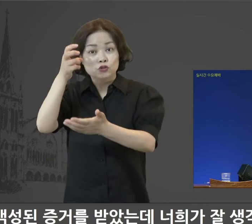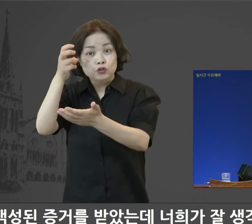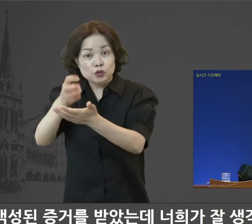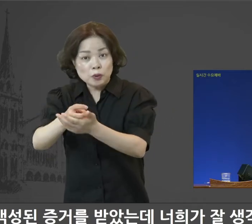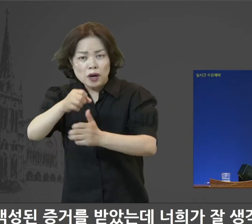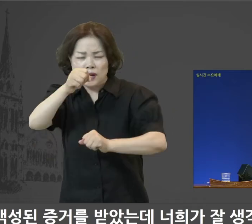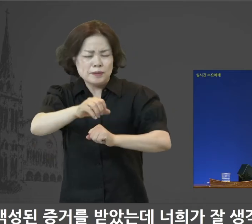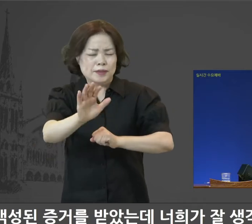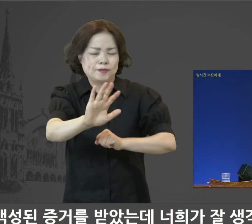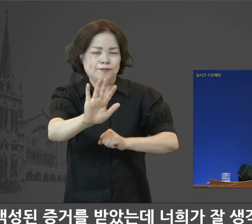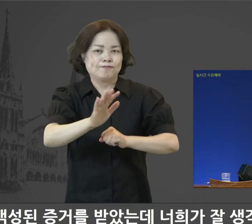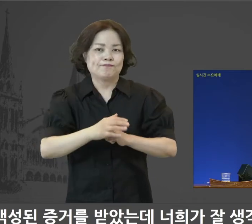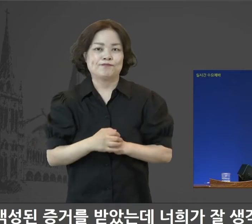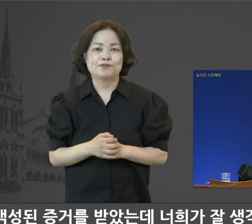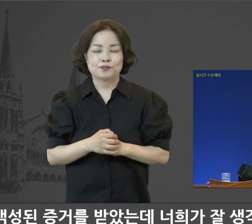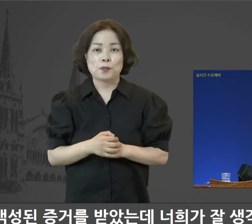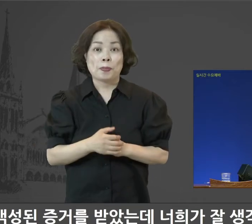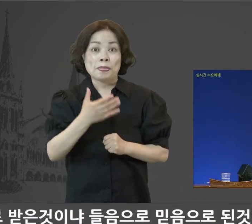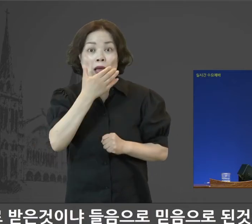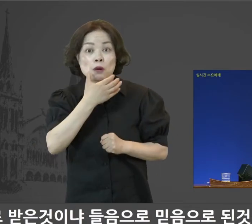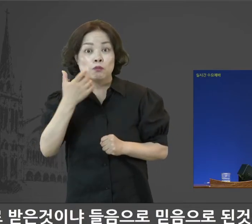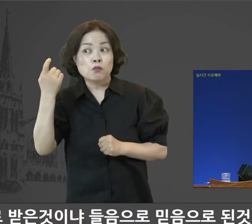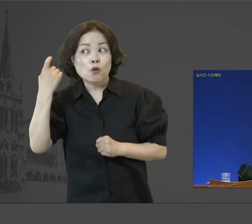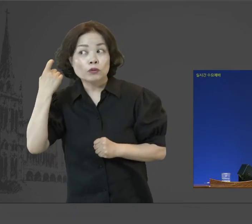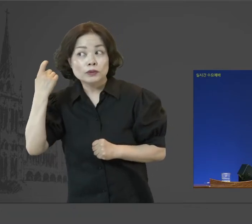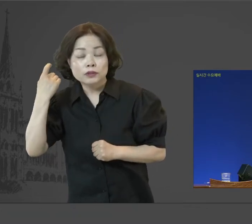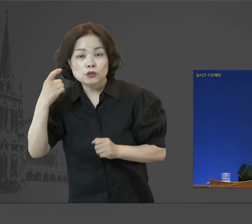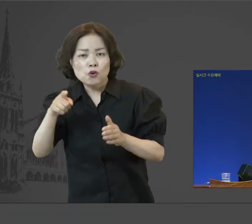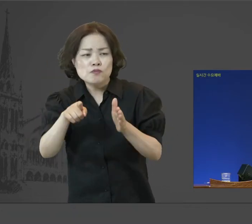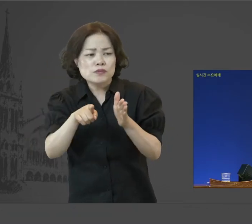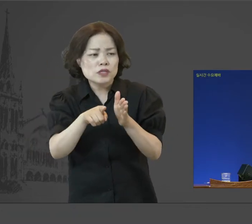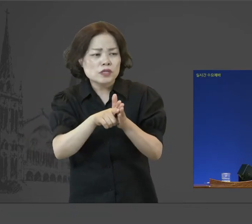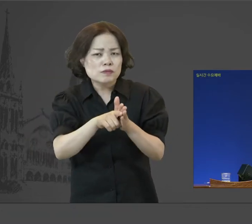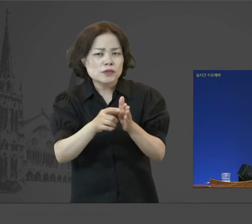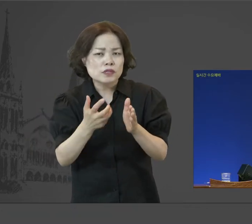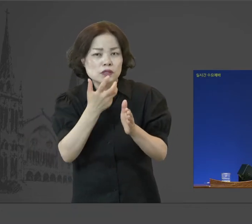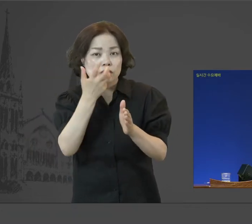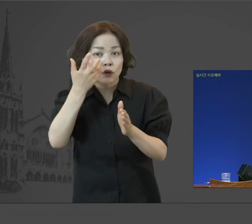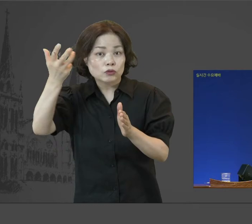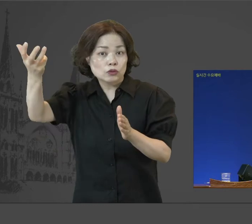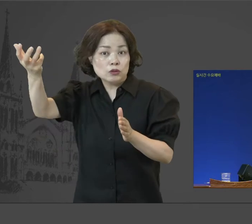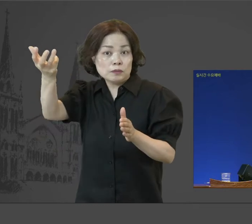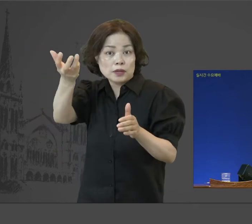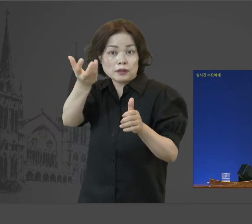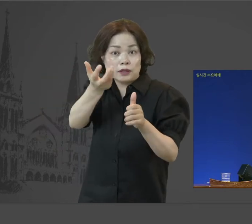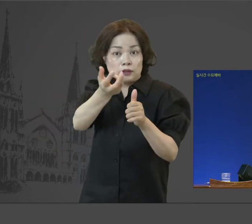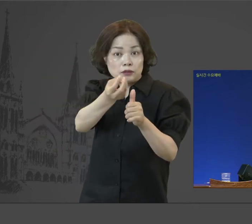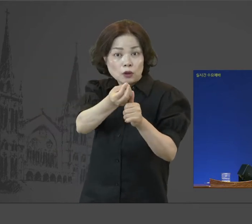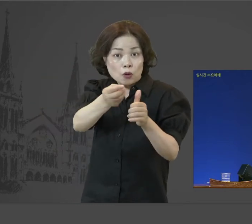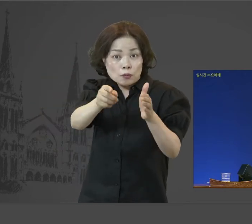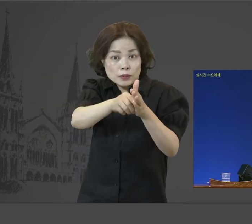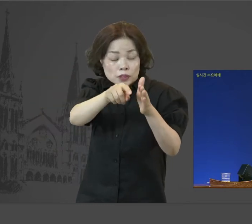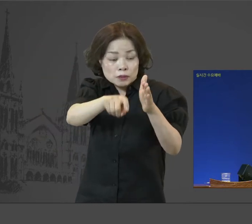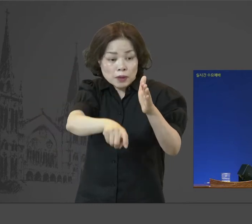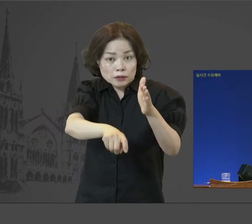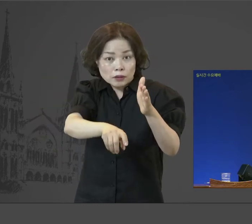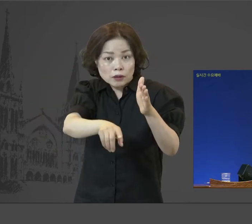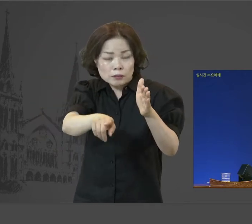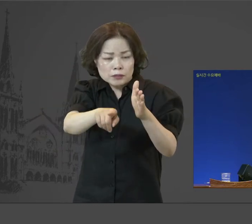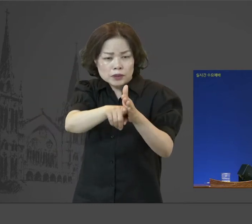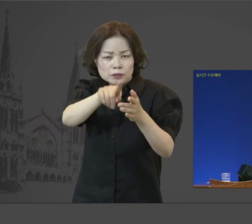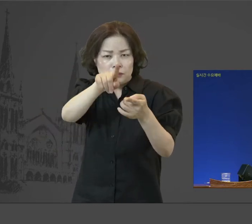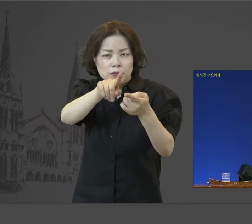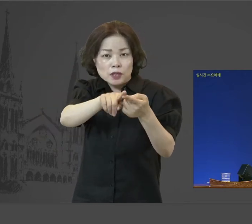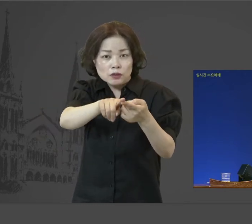율법의 행위가 아니라 복음을 듣고 믿음으로 성령을 받아서 믿음 안에서 성령을 따라서